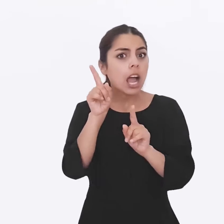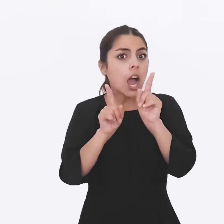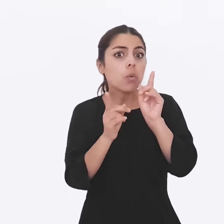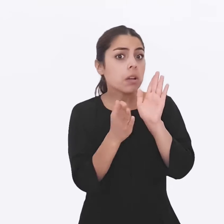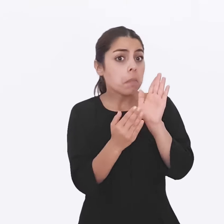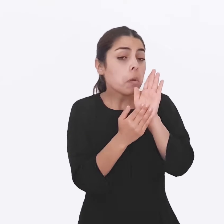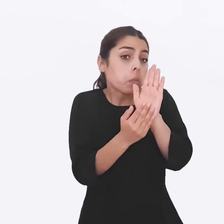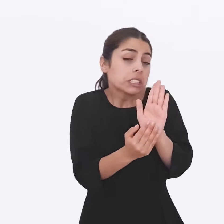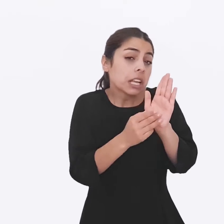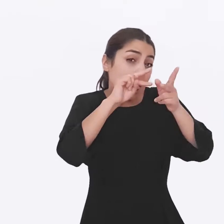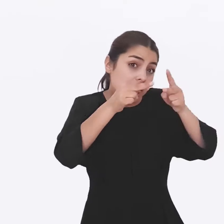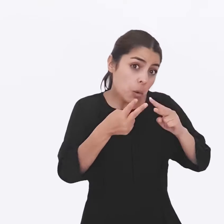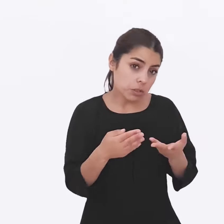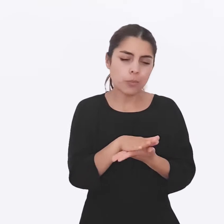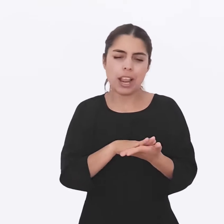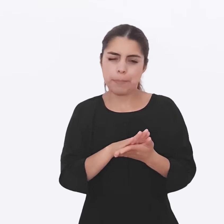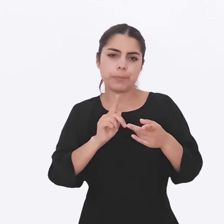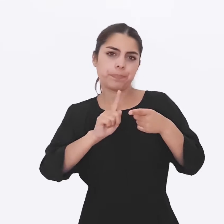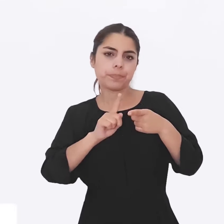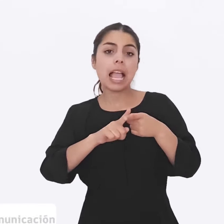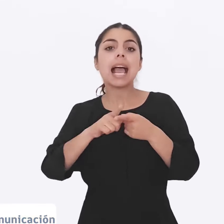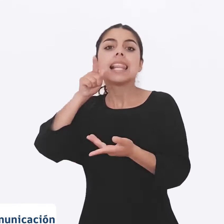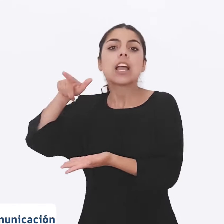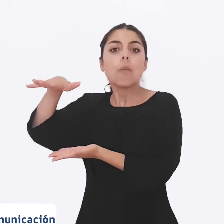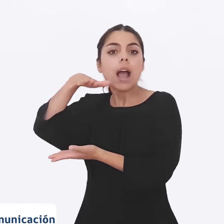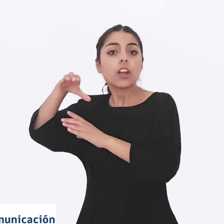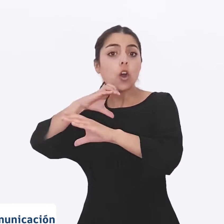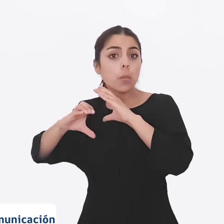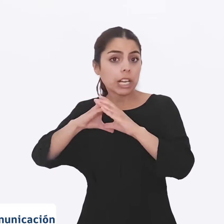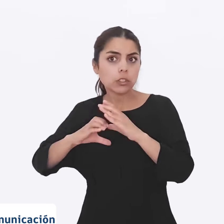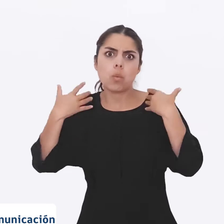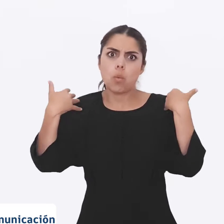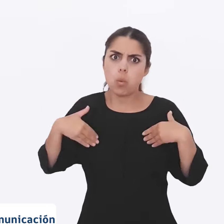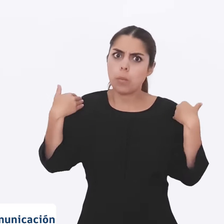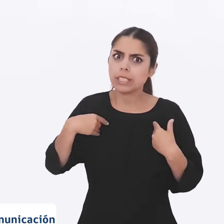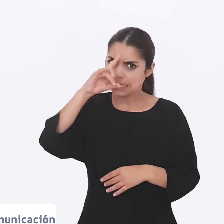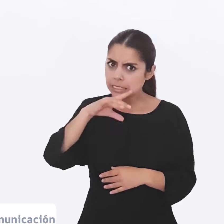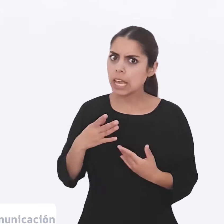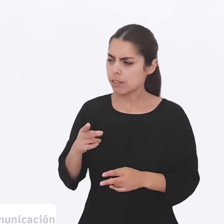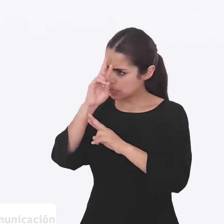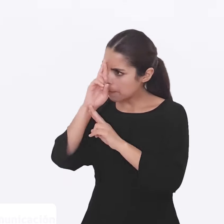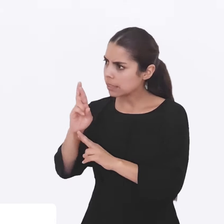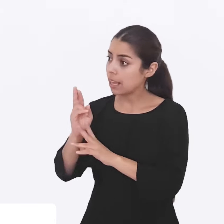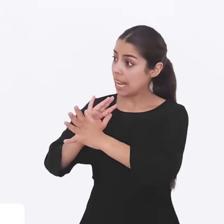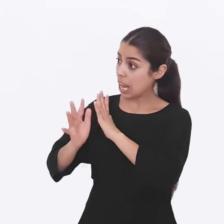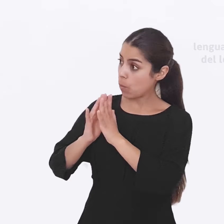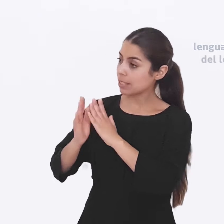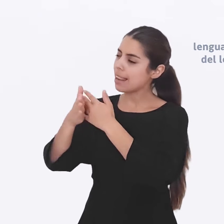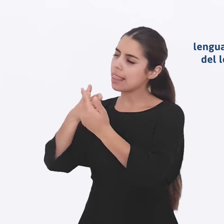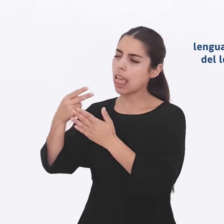de adecuaciones en algunas asignaturas. En lenguaje y comunicación, lo esencial es considerar que la lengua de señas es una lengua natural para el